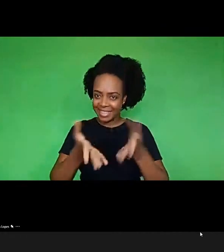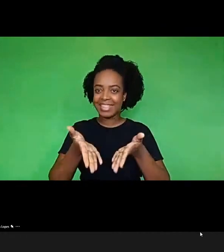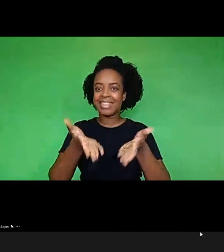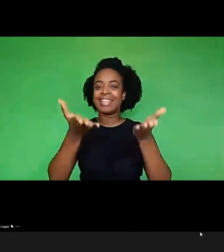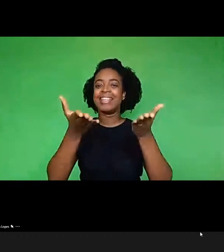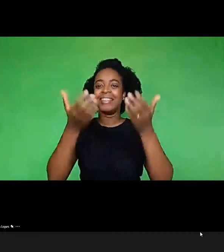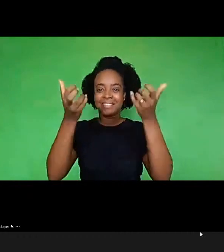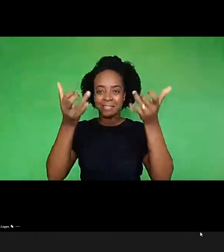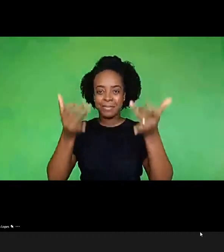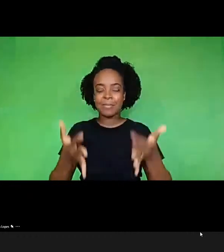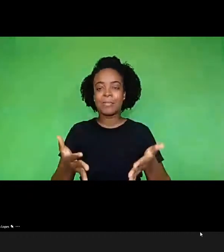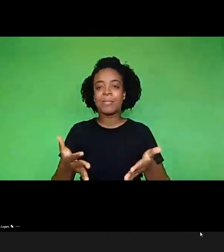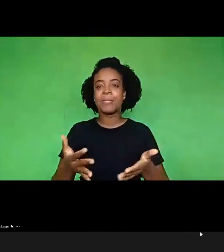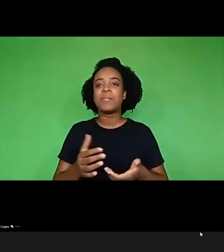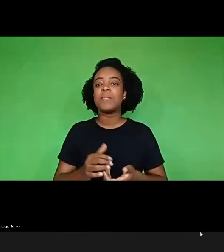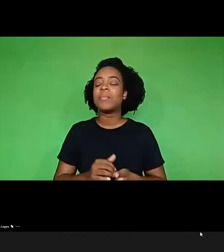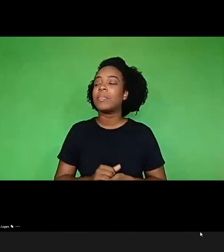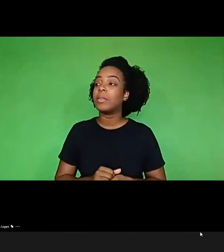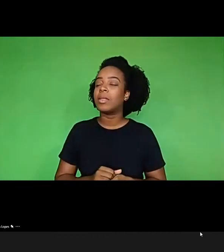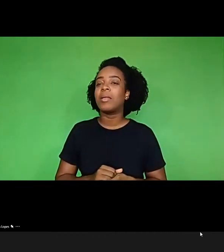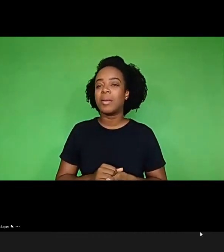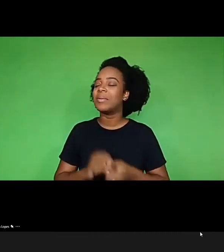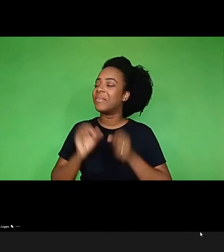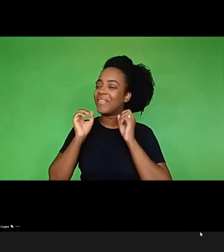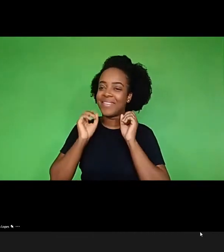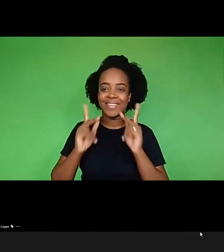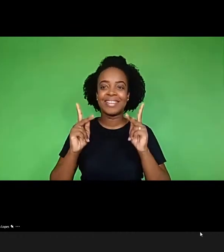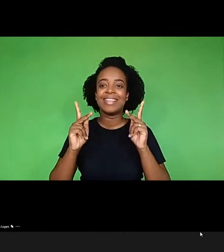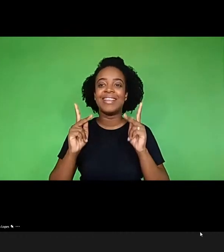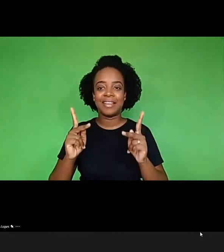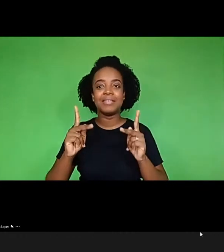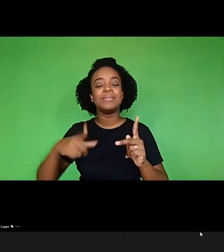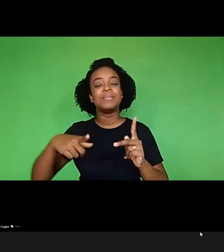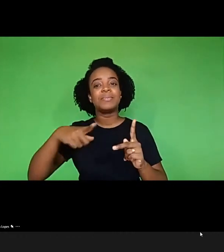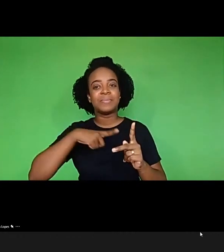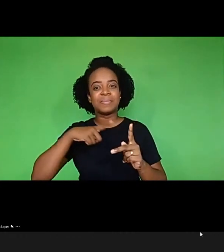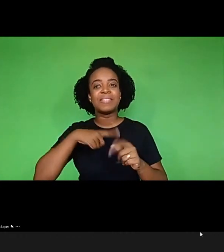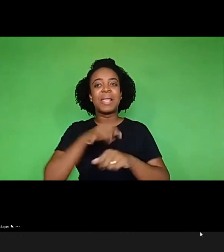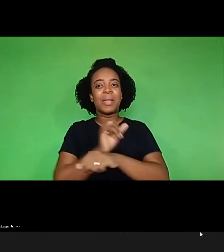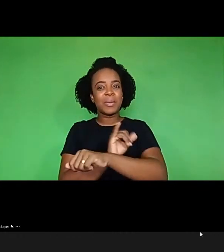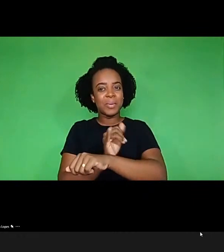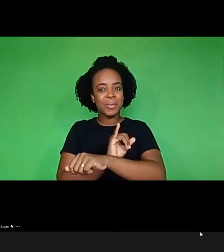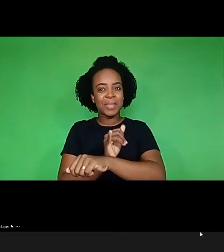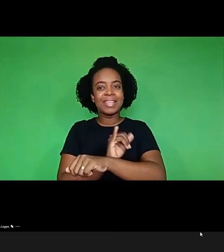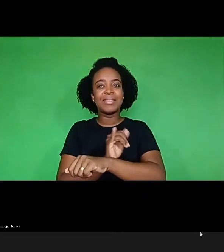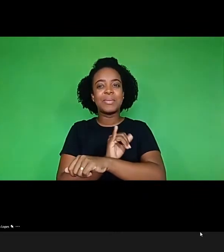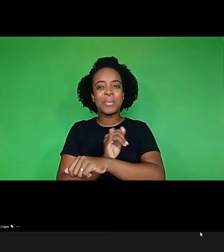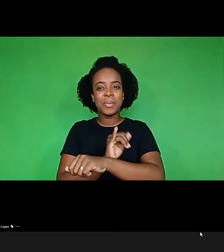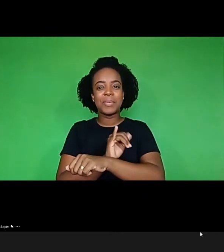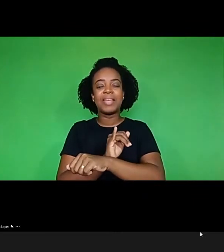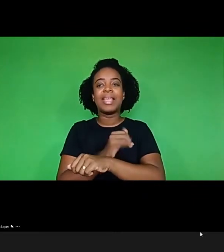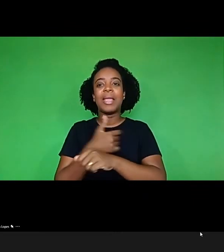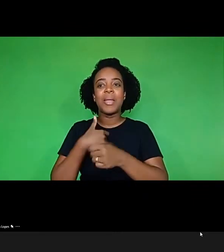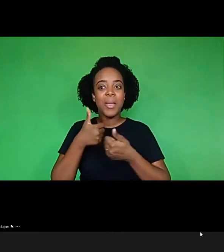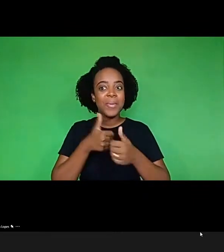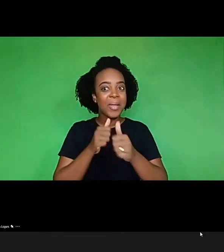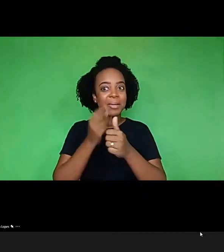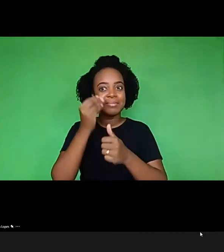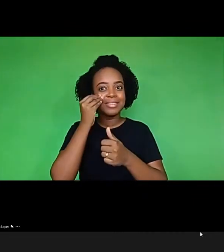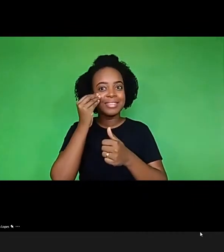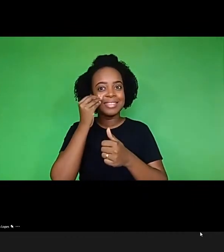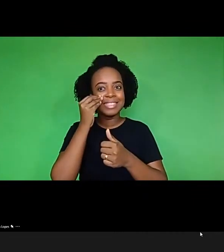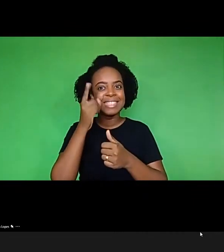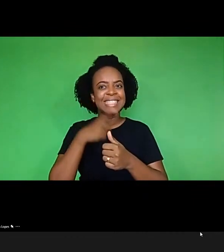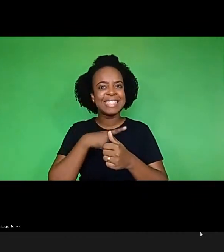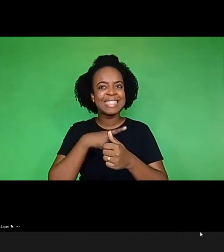Prontinho, eu estava dando uma interferenciazinha aqui, por conta do YouTube, que eu estava tentando acompanhar. Gente, eu peço 1000